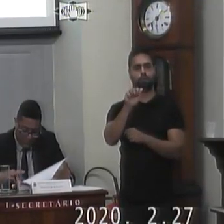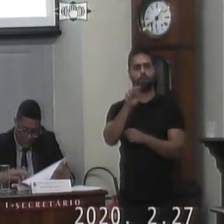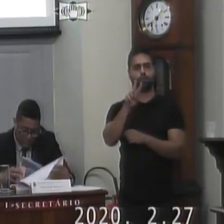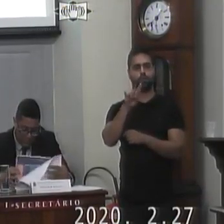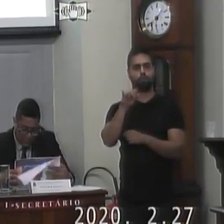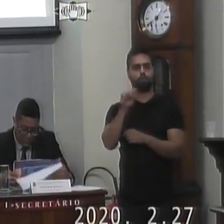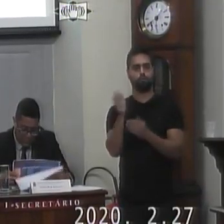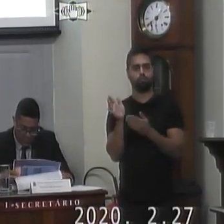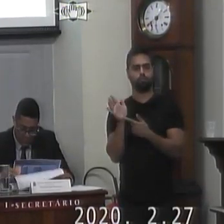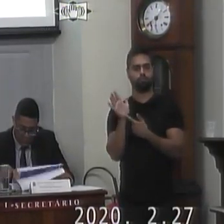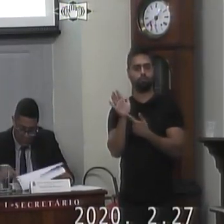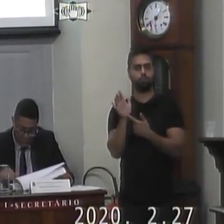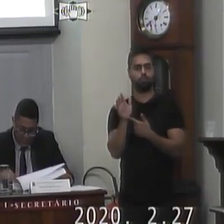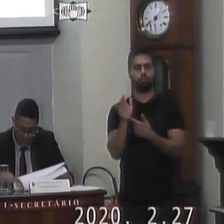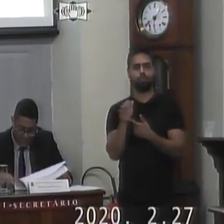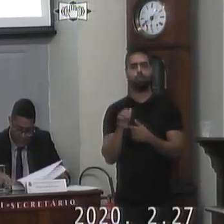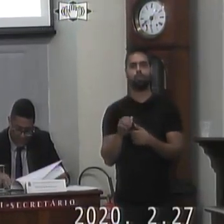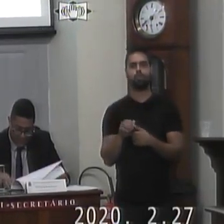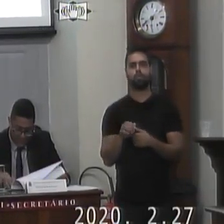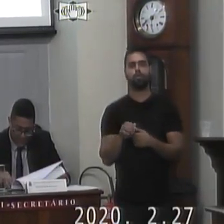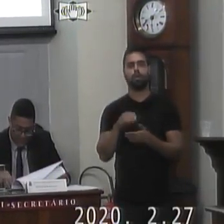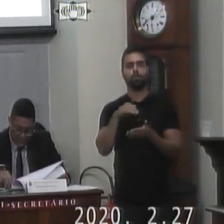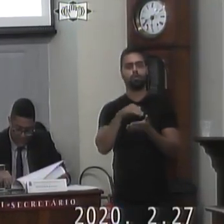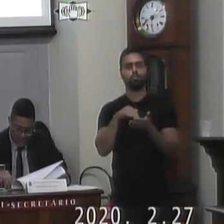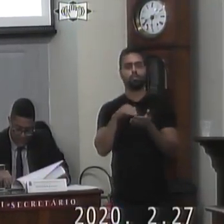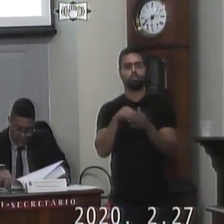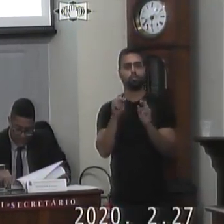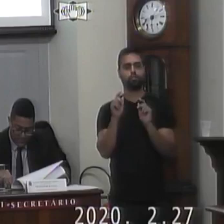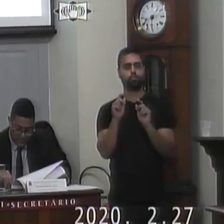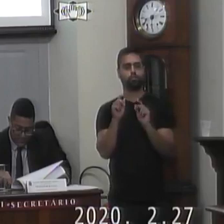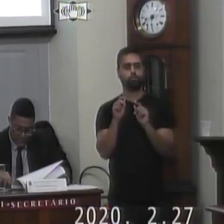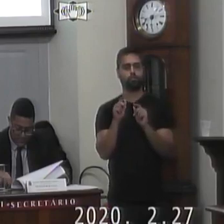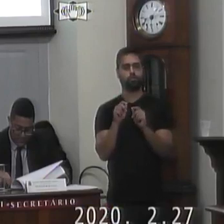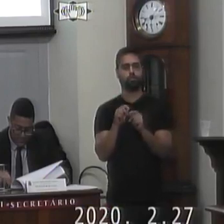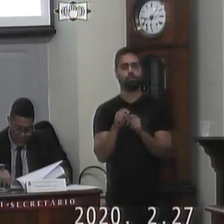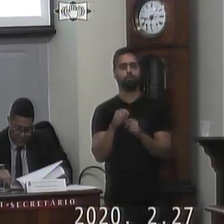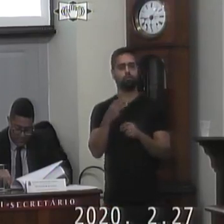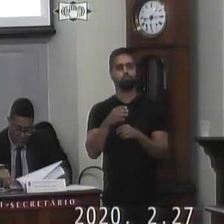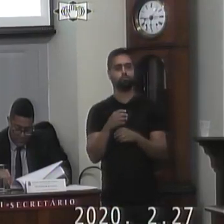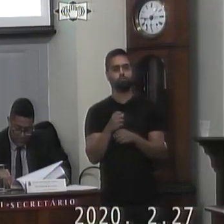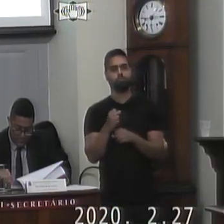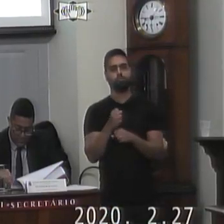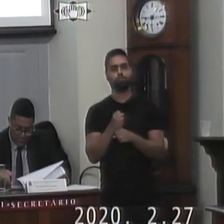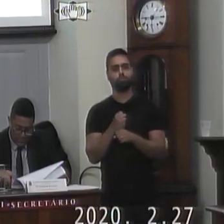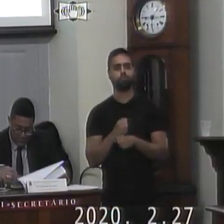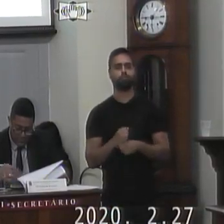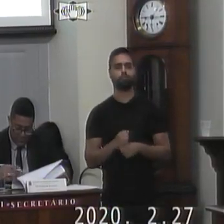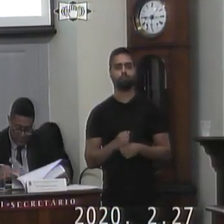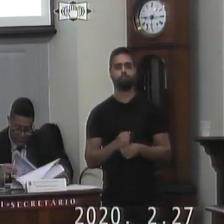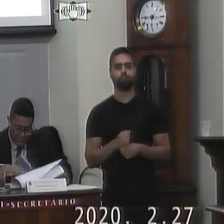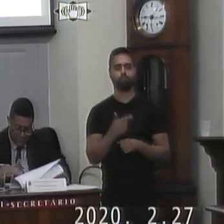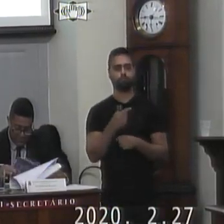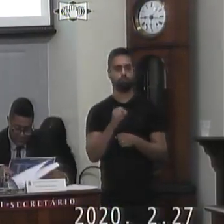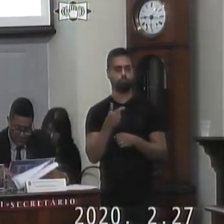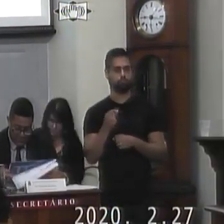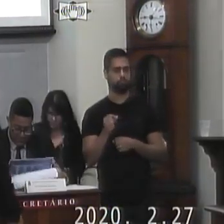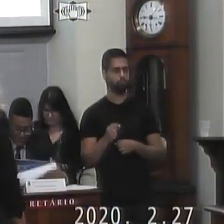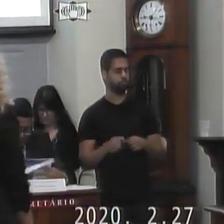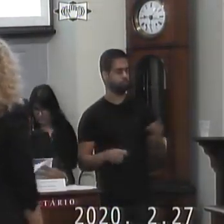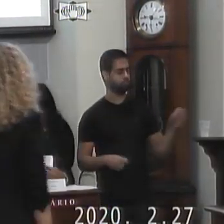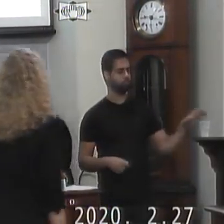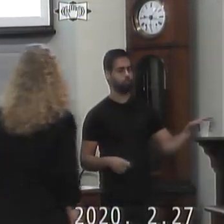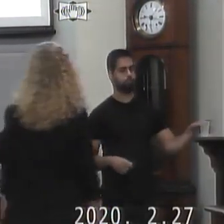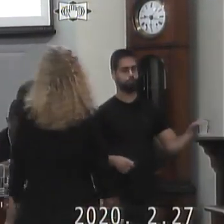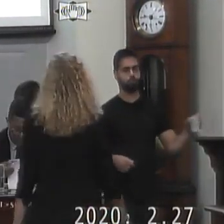para apresentar a audiência pública da Secretaria de Fazenda referente ao terceiro quadrimestre de